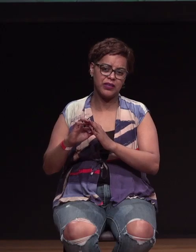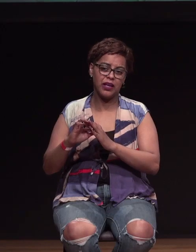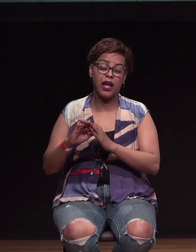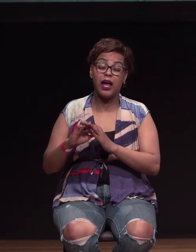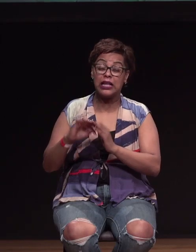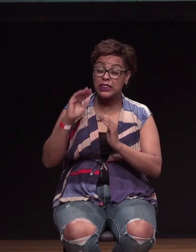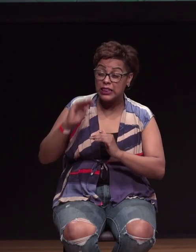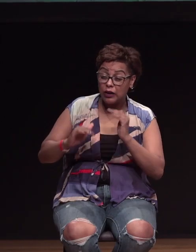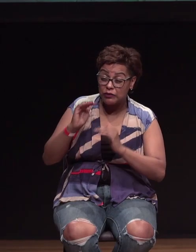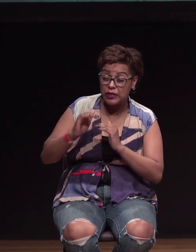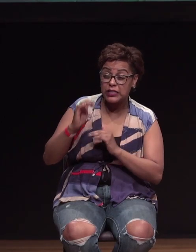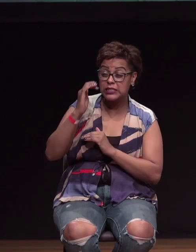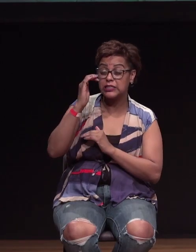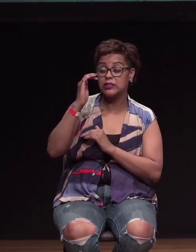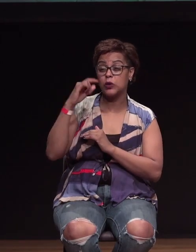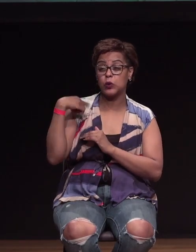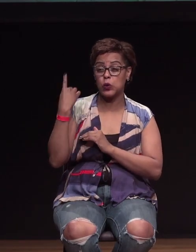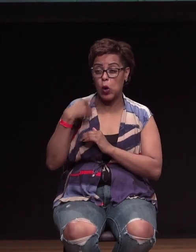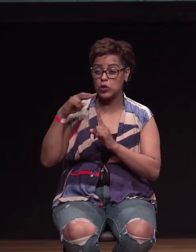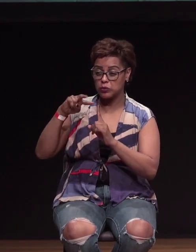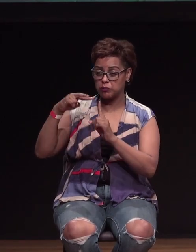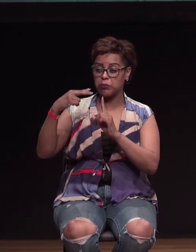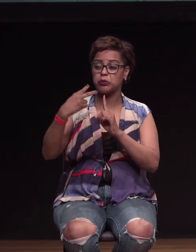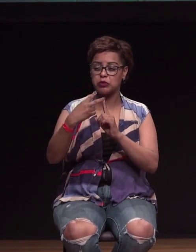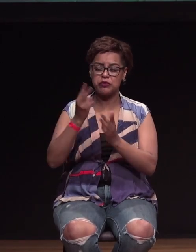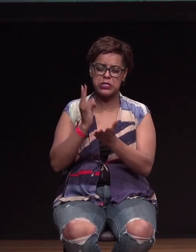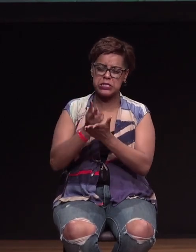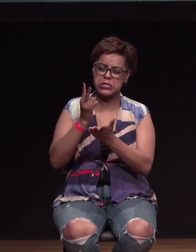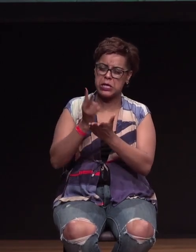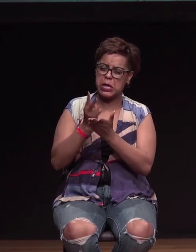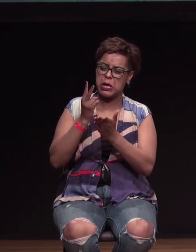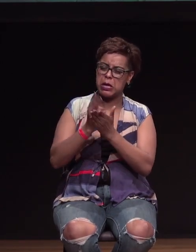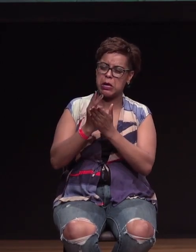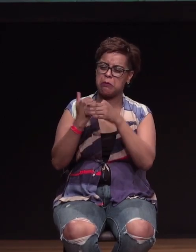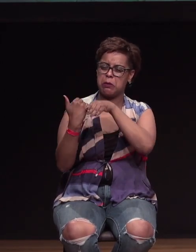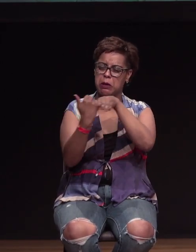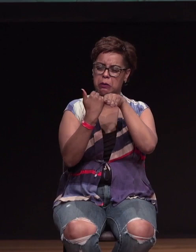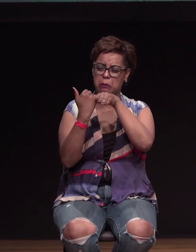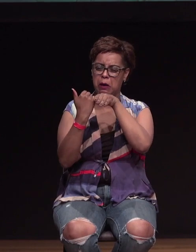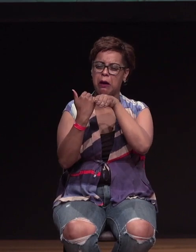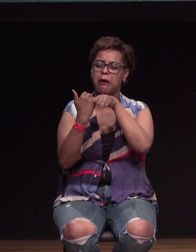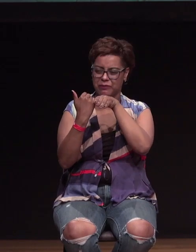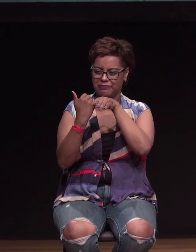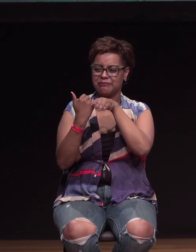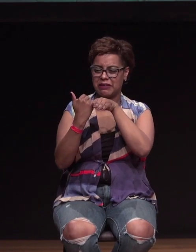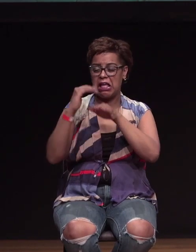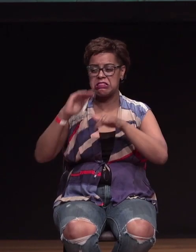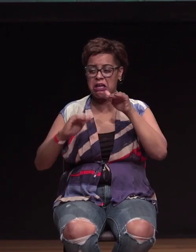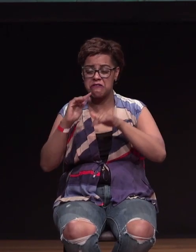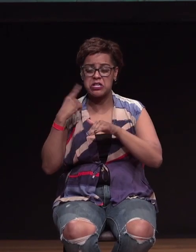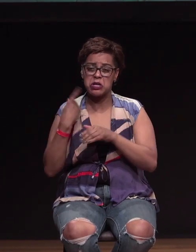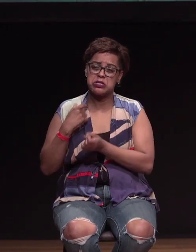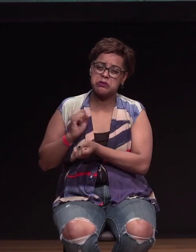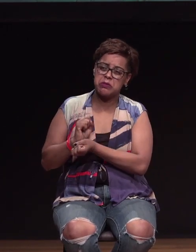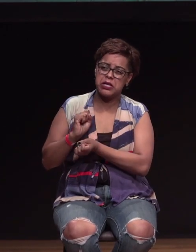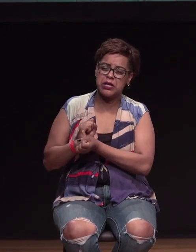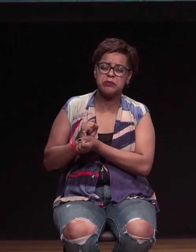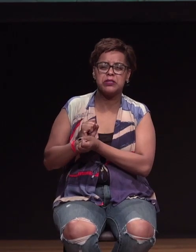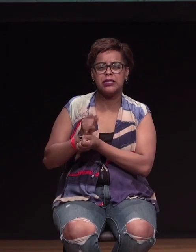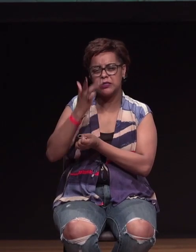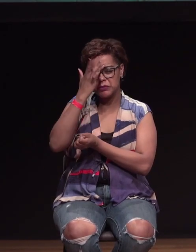vício no nosso olhar, no que a gente espera que seja essa abordagem.